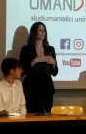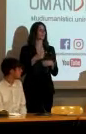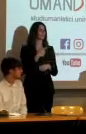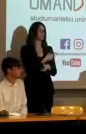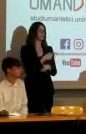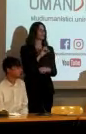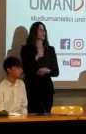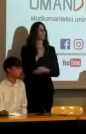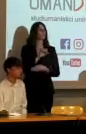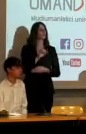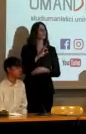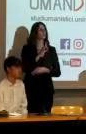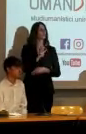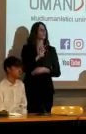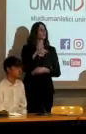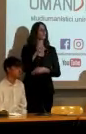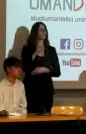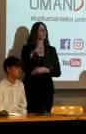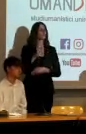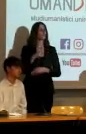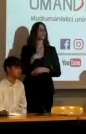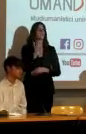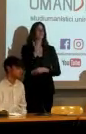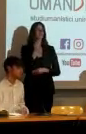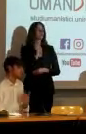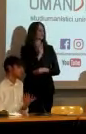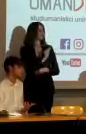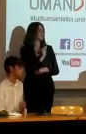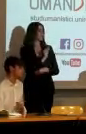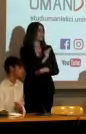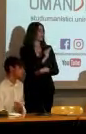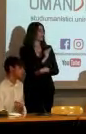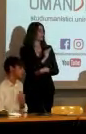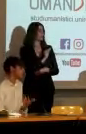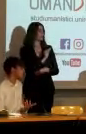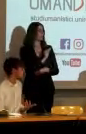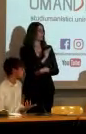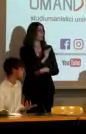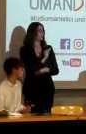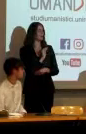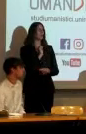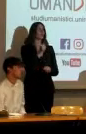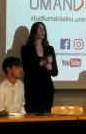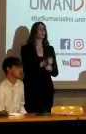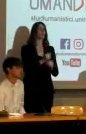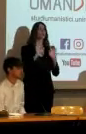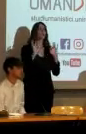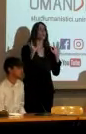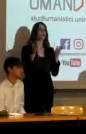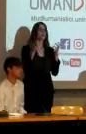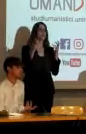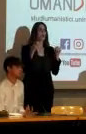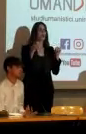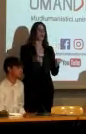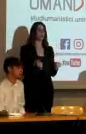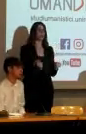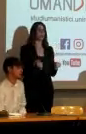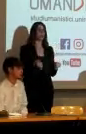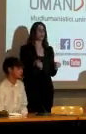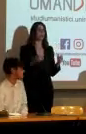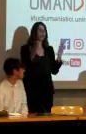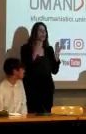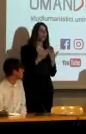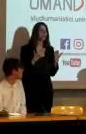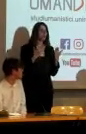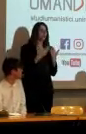Fontana, il motivo, insomma, quale sia diciamo, per studiare storia dell'arte nella nostra università, quindi nel nostro Ateneo